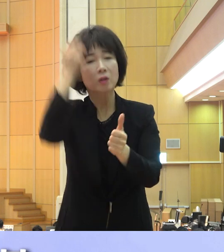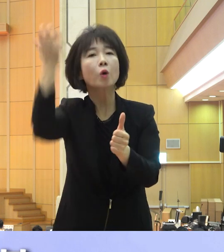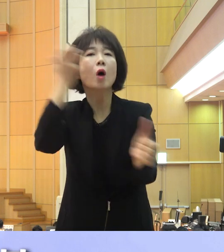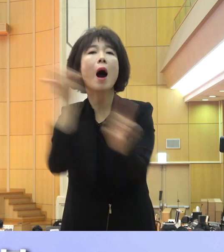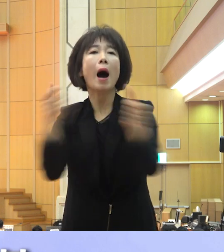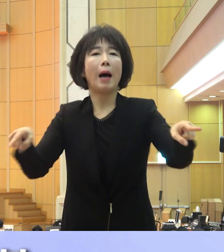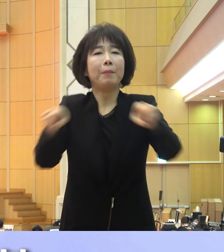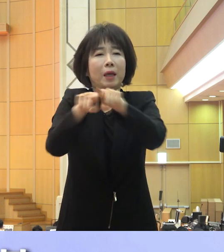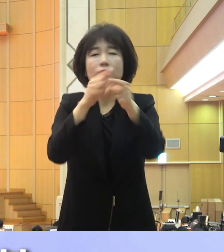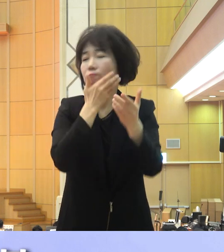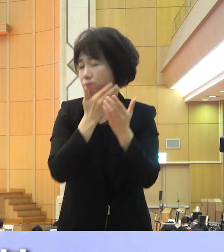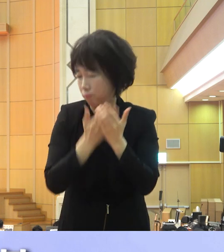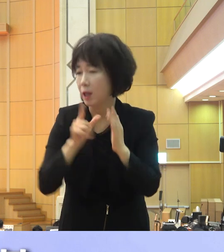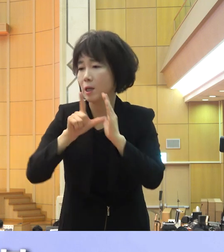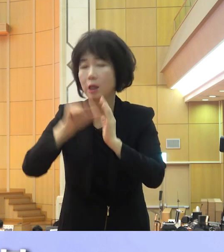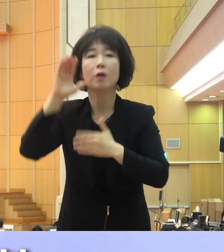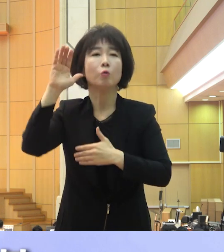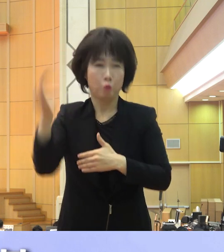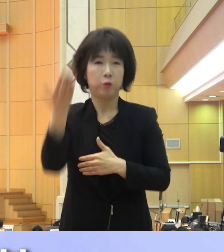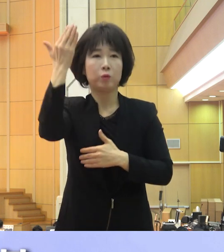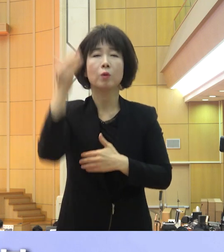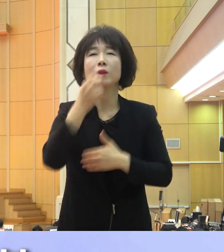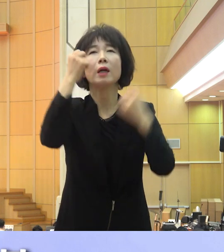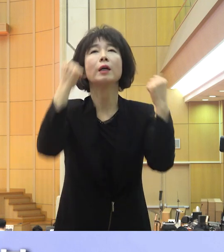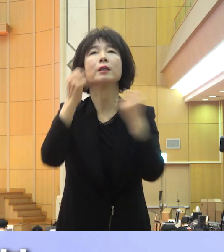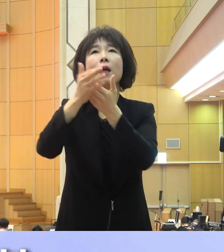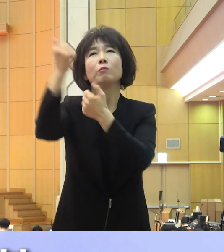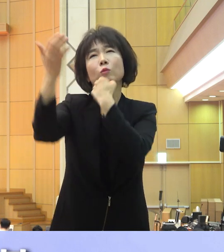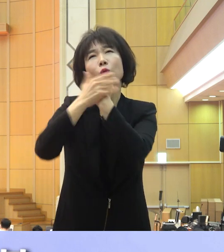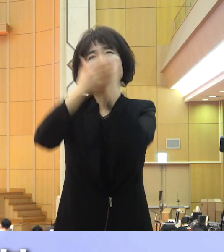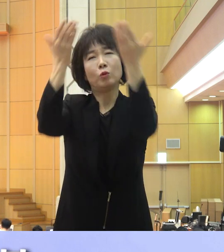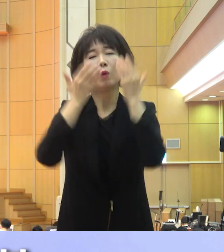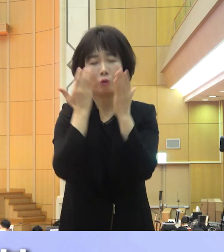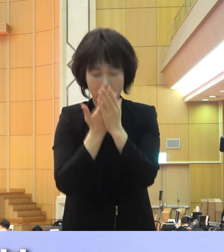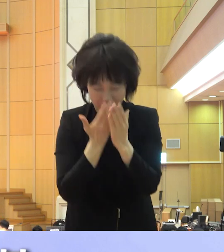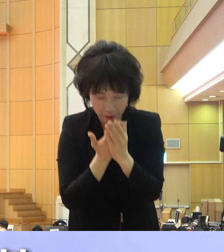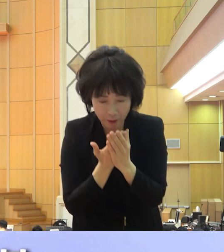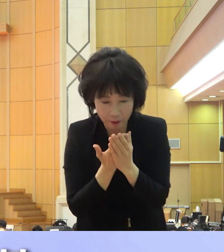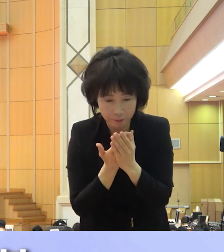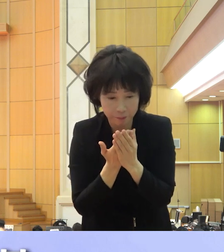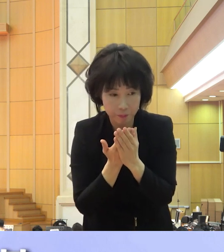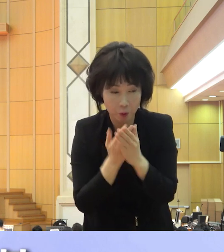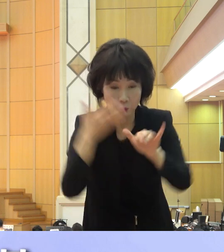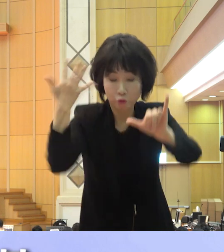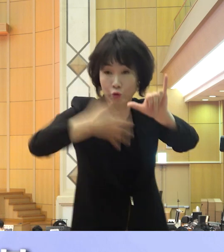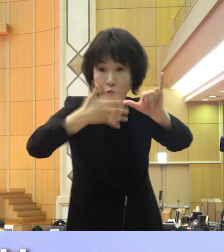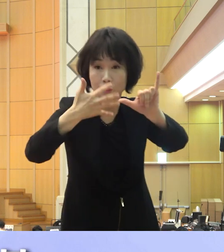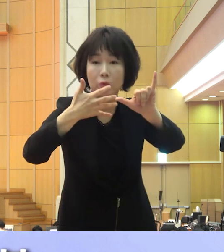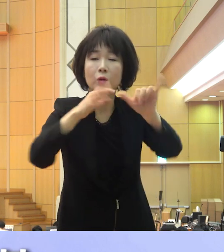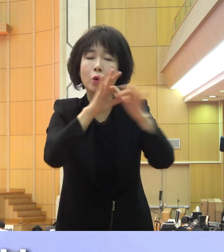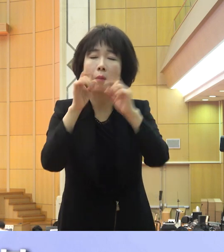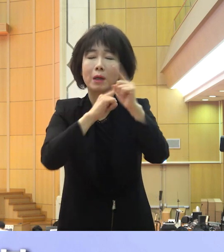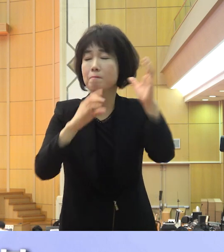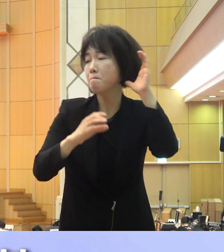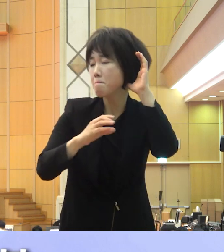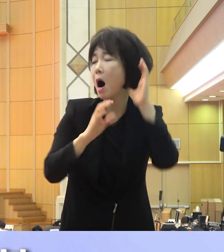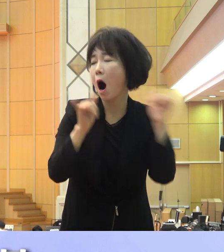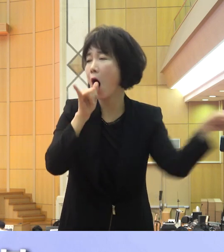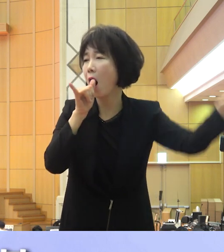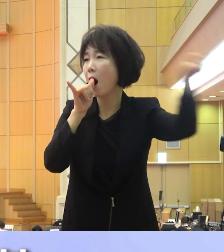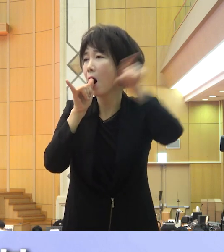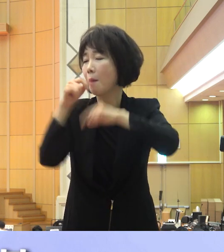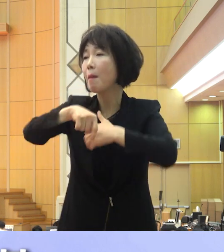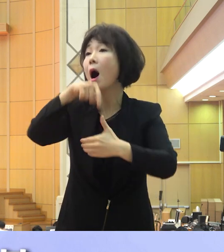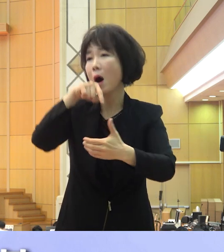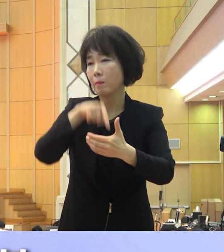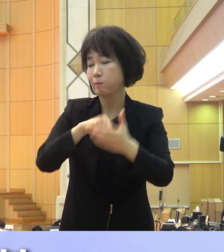함께할 수 있는 귀한 시간 되도록 살아계신 하나님 도와주시옵소서. 유튜브를 통해서 하나님 말씀을 듣는 자들이 있습니다.